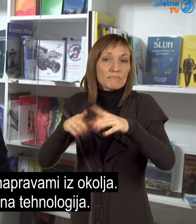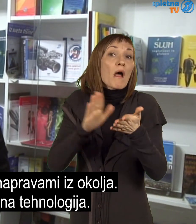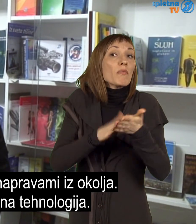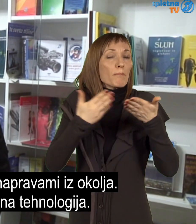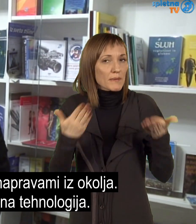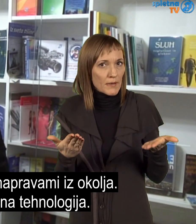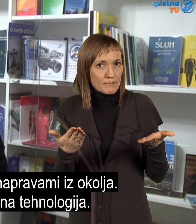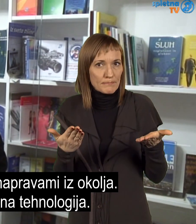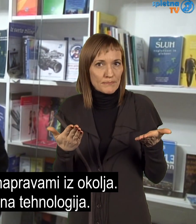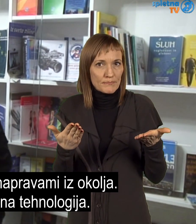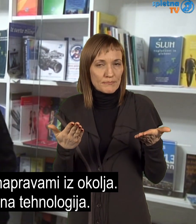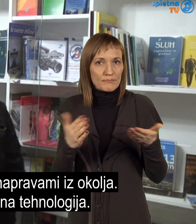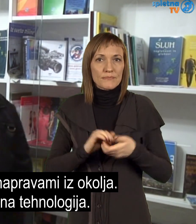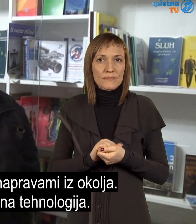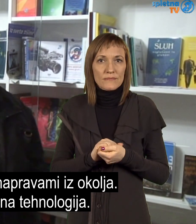Recimo